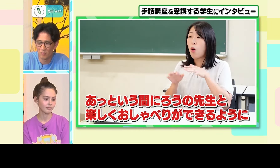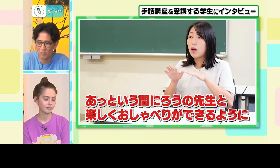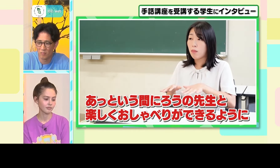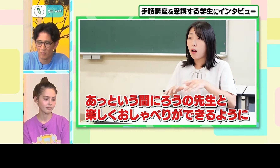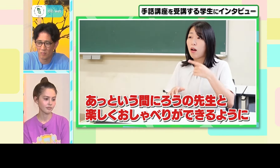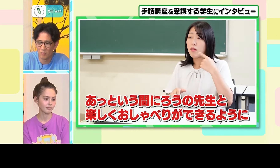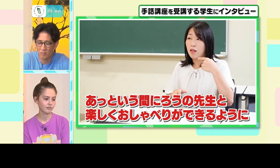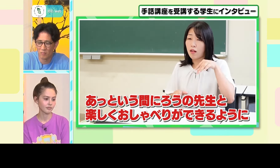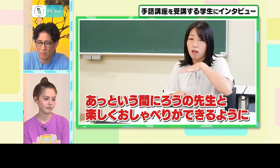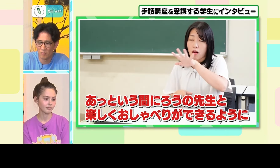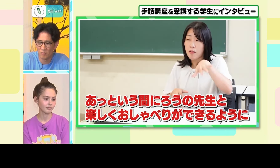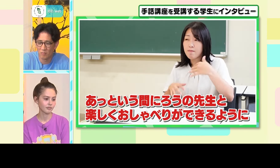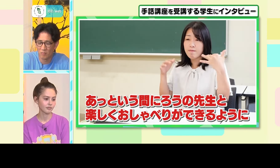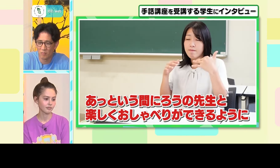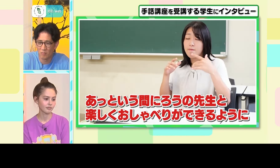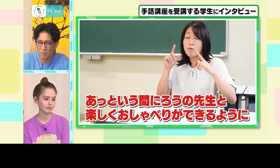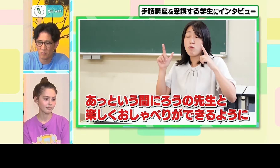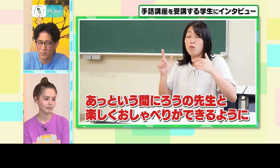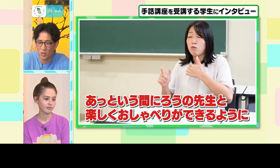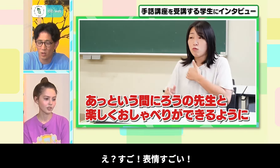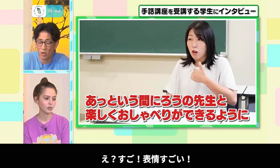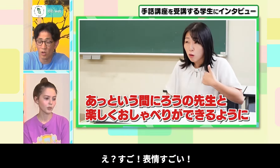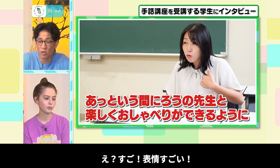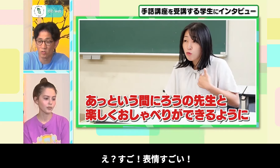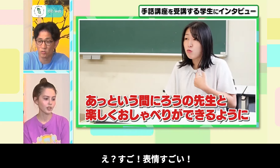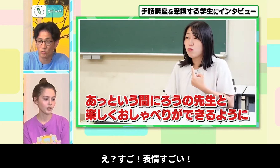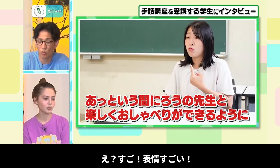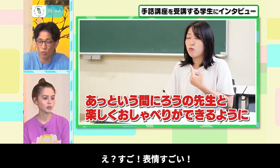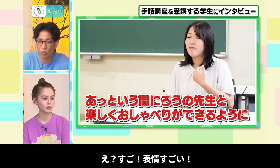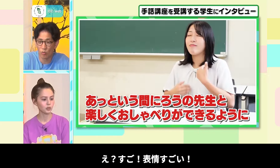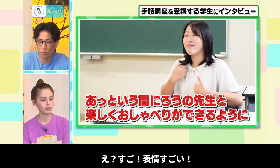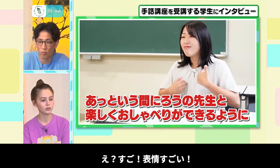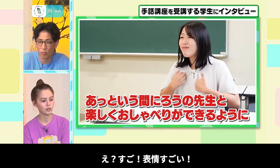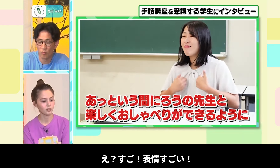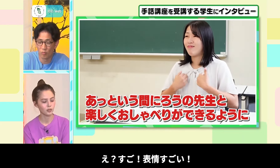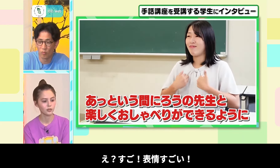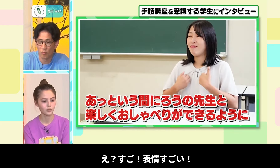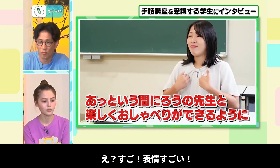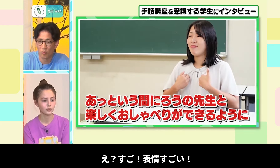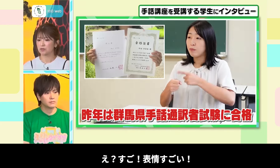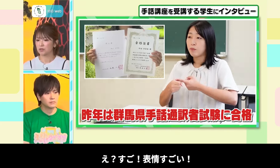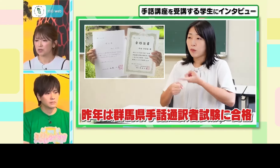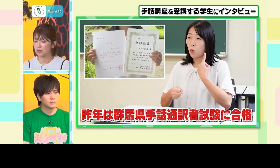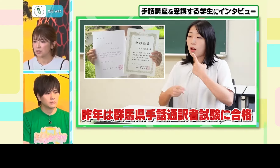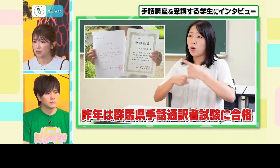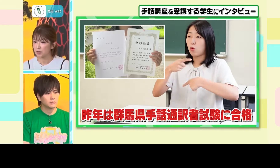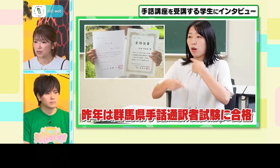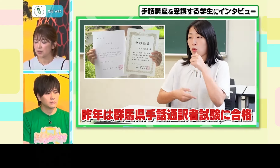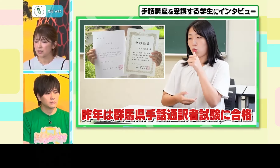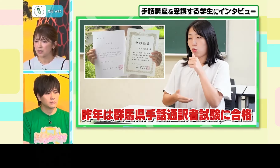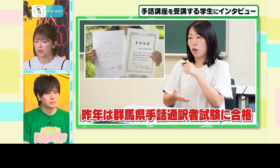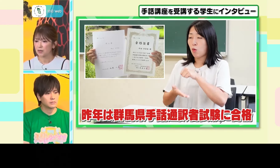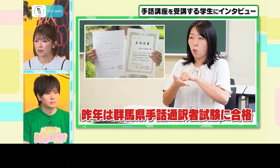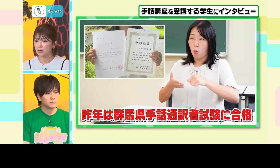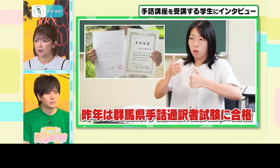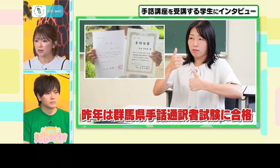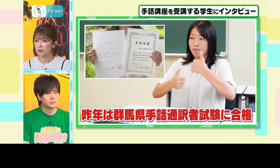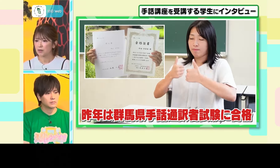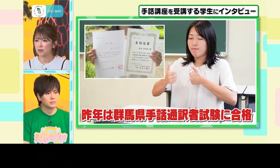ろうの先生と楽しくおしゃべりができるようになりました。 表情すごい。 昨年は群馬県手話通訳者